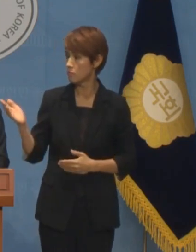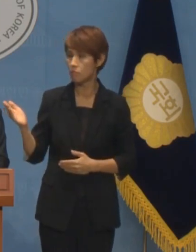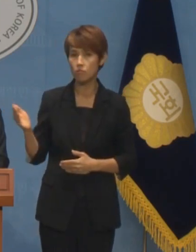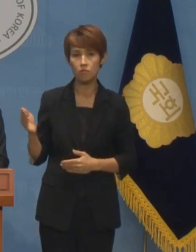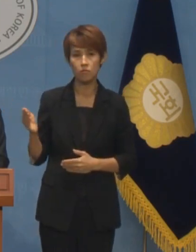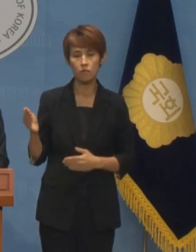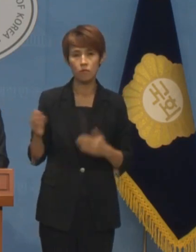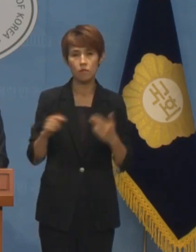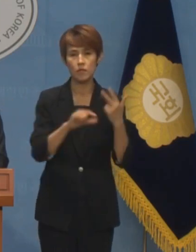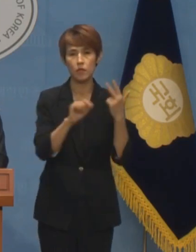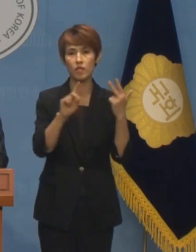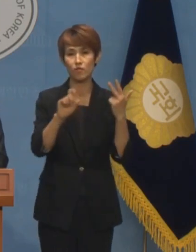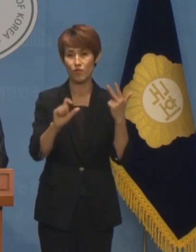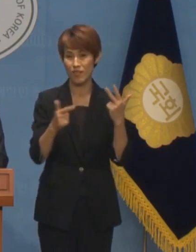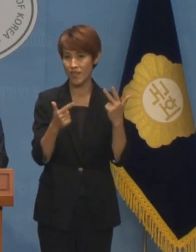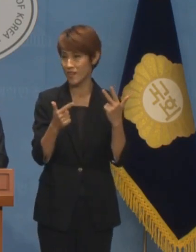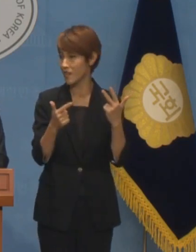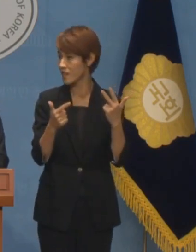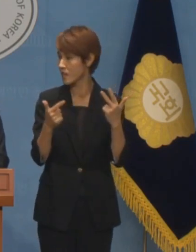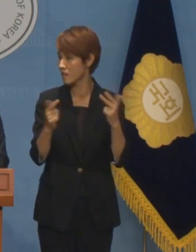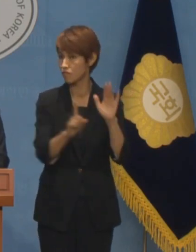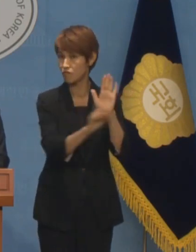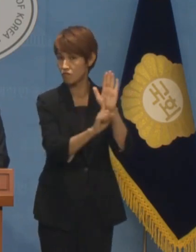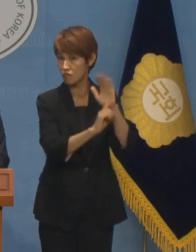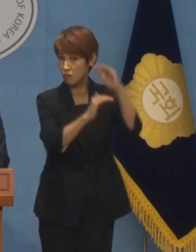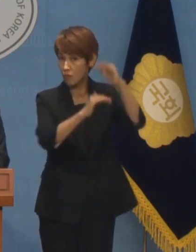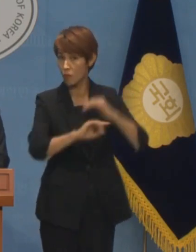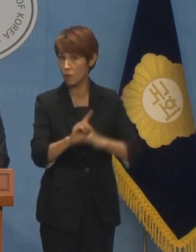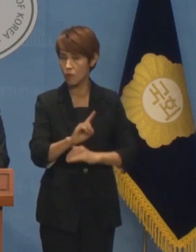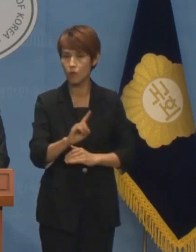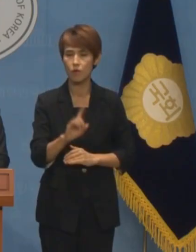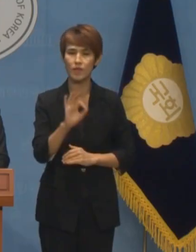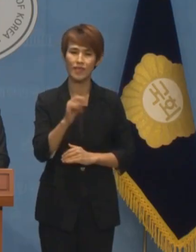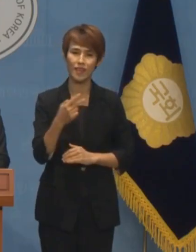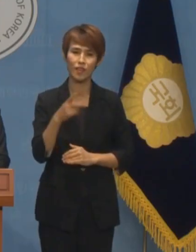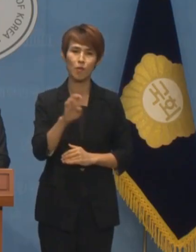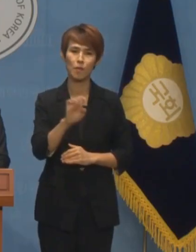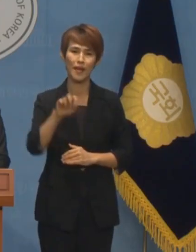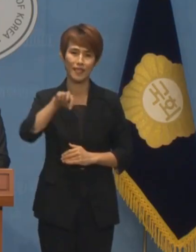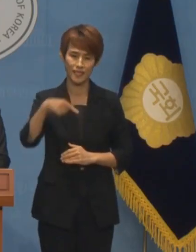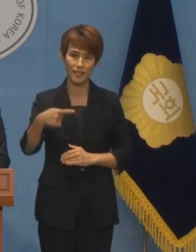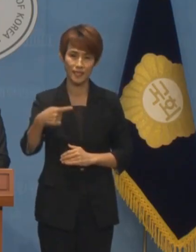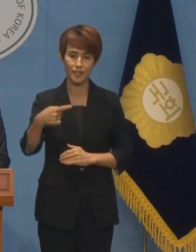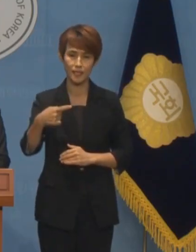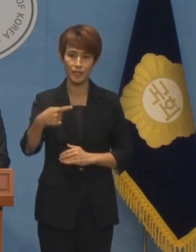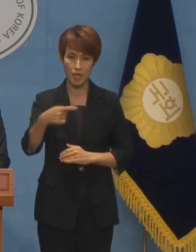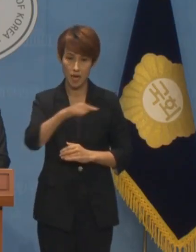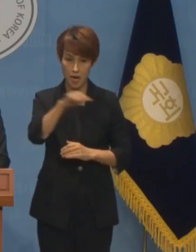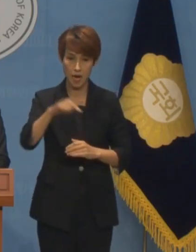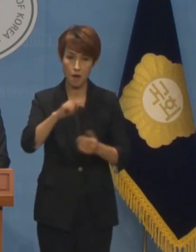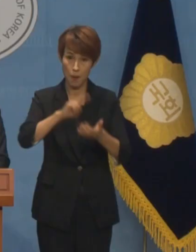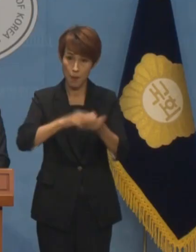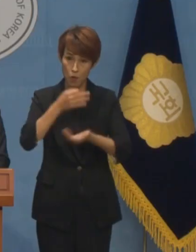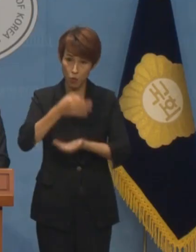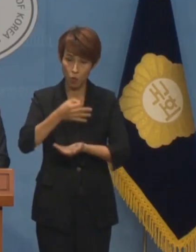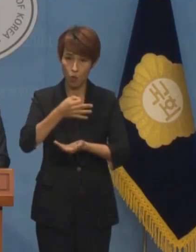2024년 7월 16일 이렇게 나오고, 여기에는 이렇게 나오고 있습니다. 인터파크 커머스 플랫폼의 판매 대금은